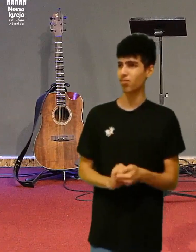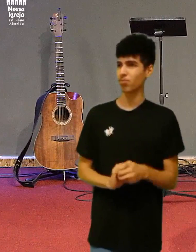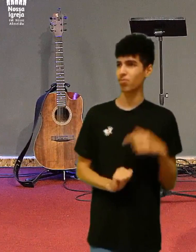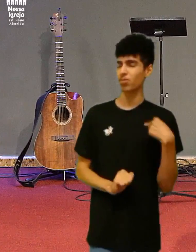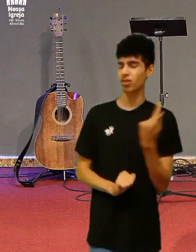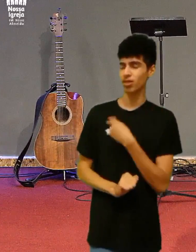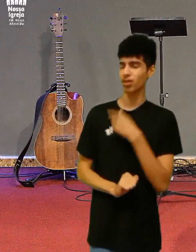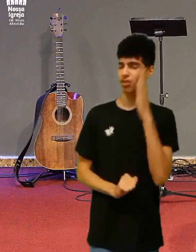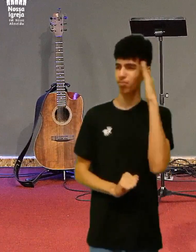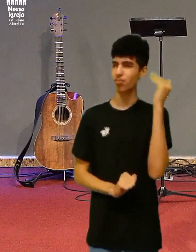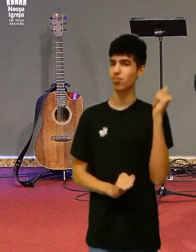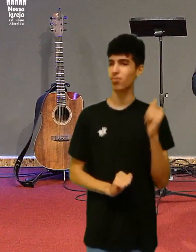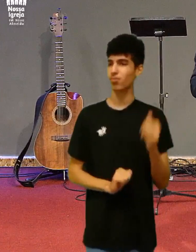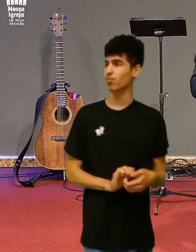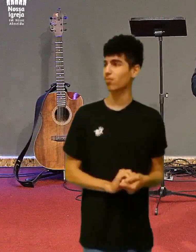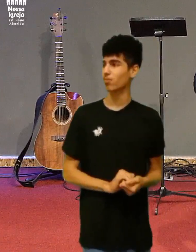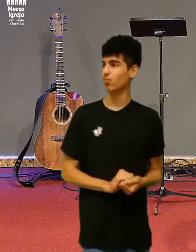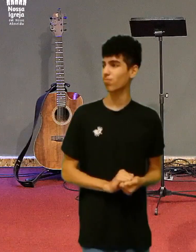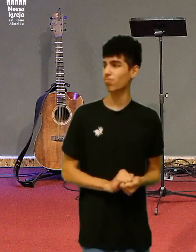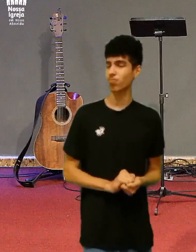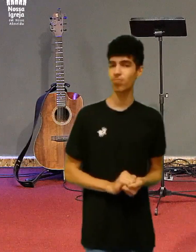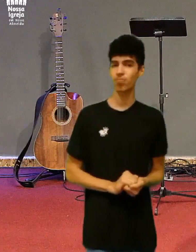fazer.